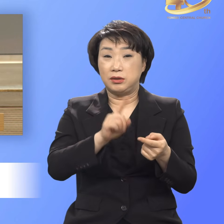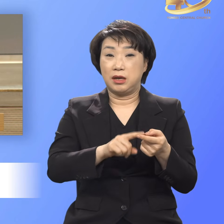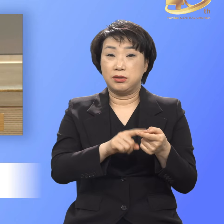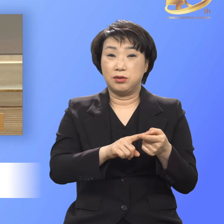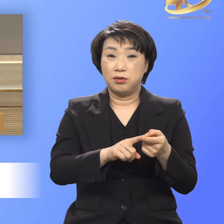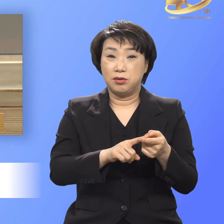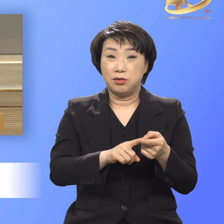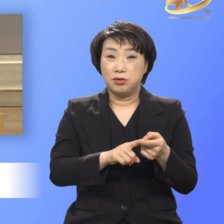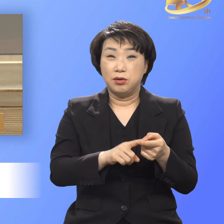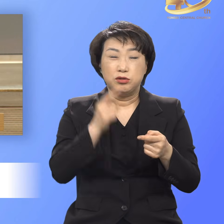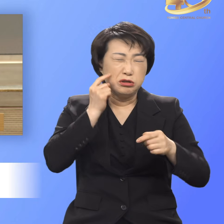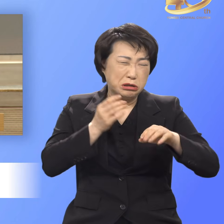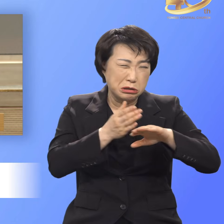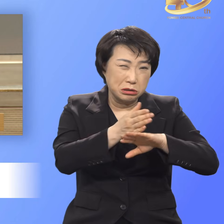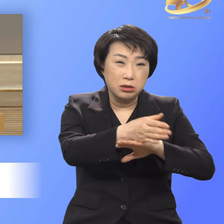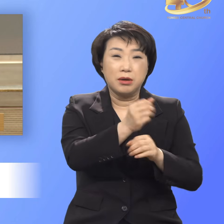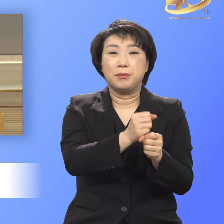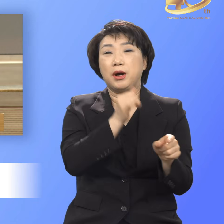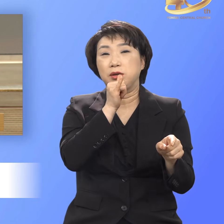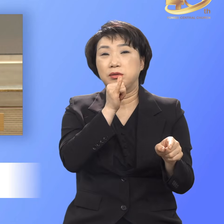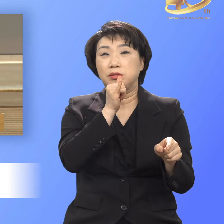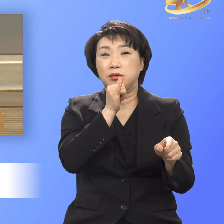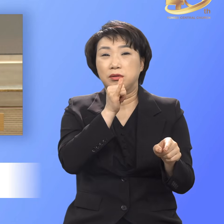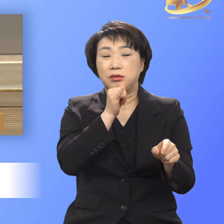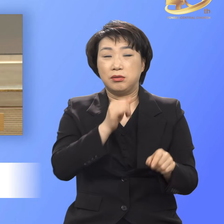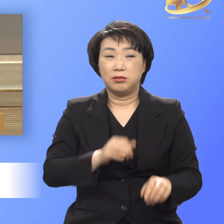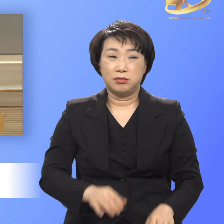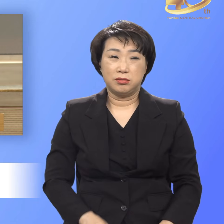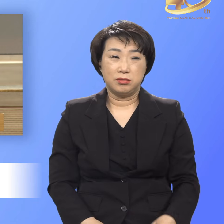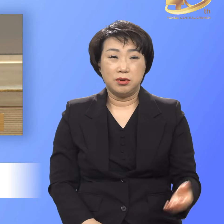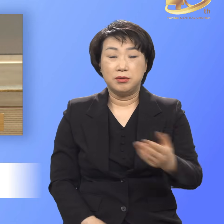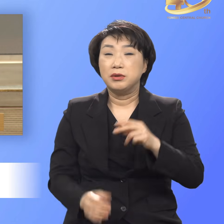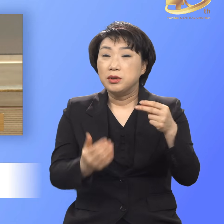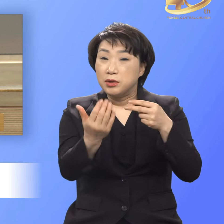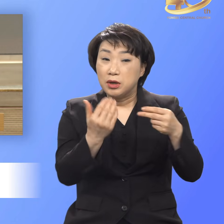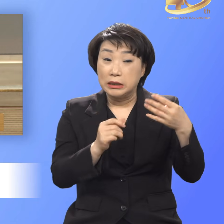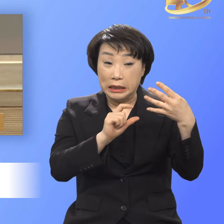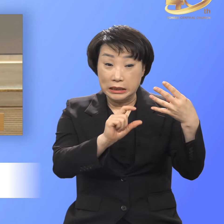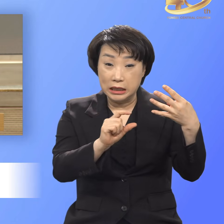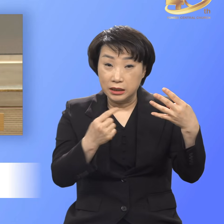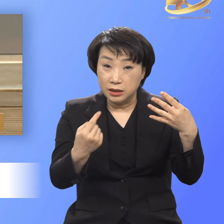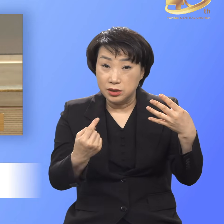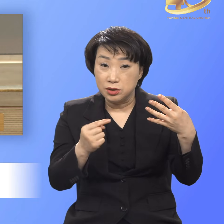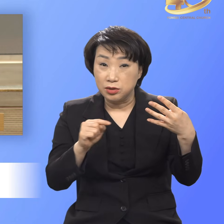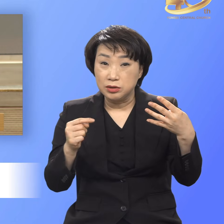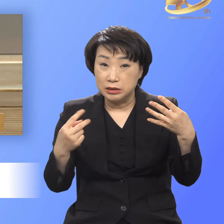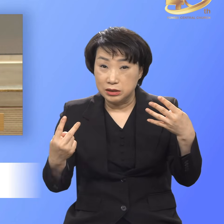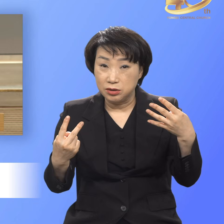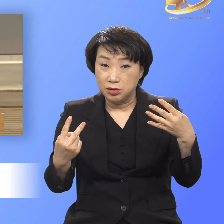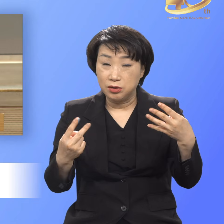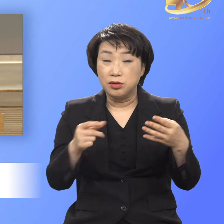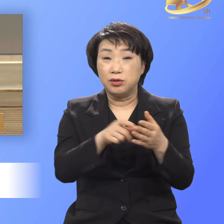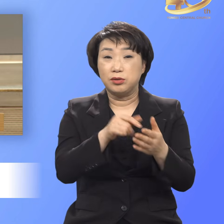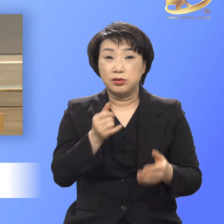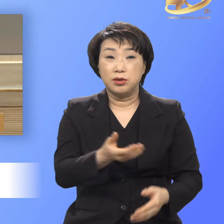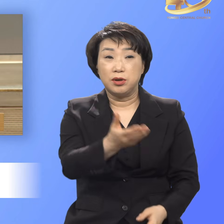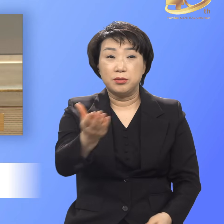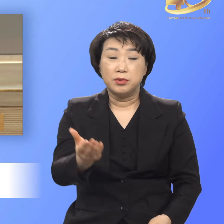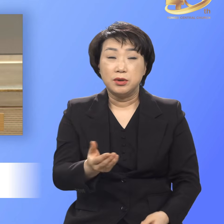대해서 눈치를 못 채게. 그러니까 디모데전서 4장 1절로 2절에 뭐라고